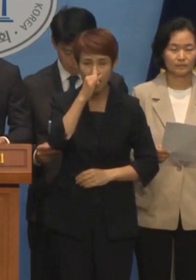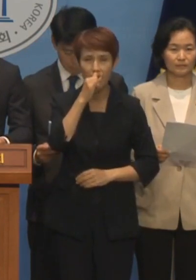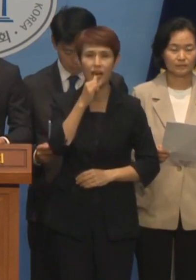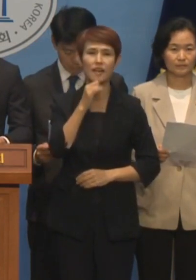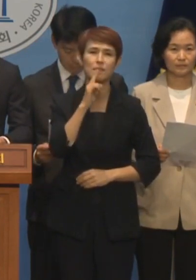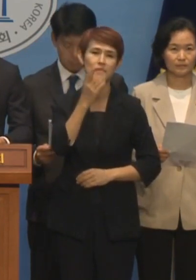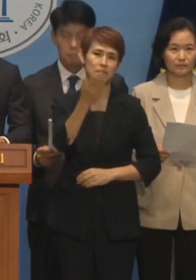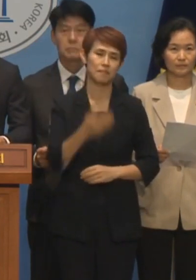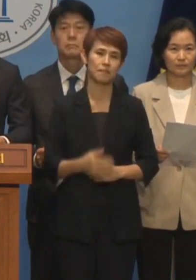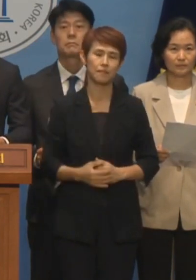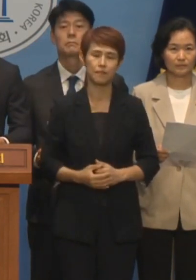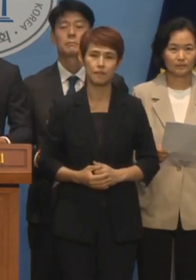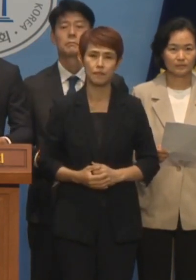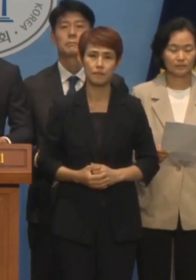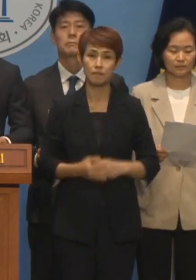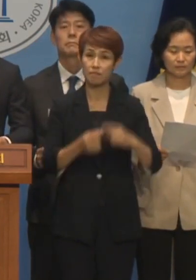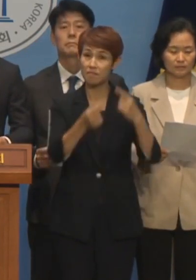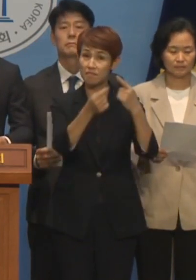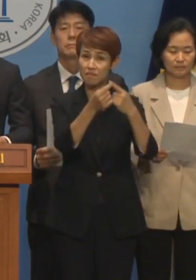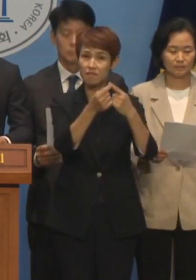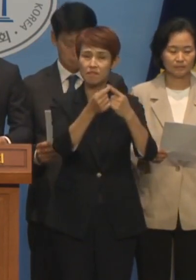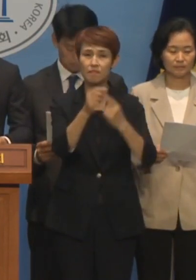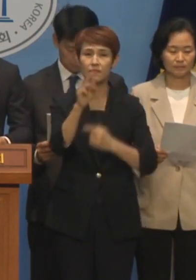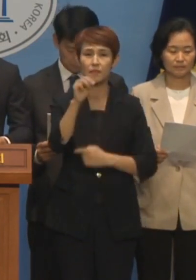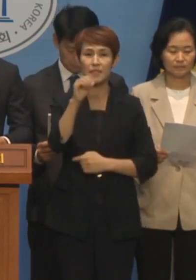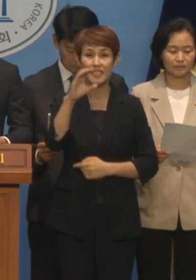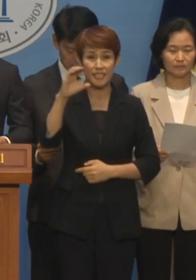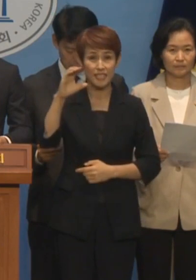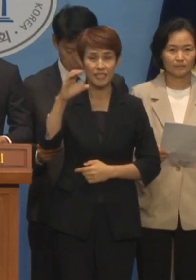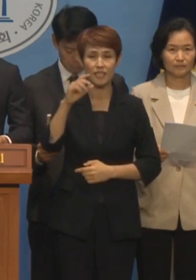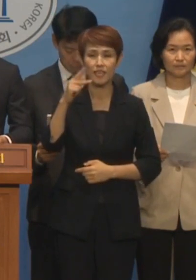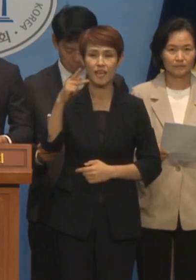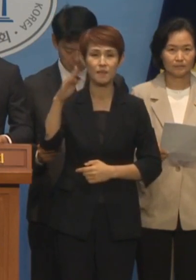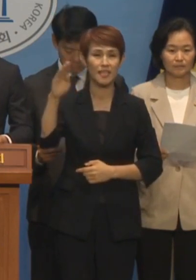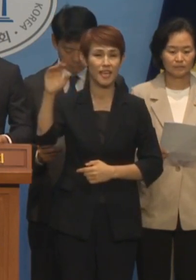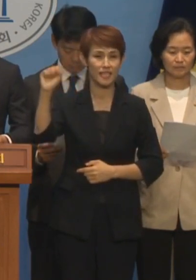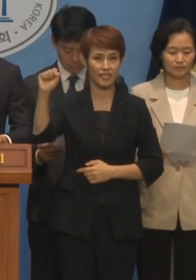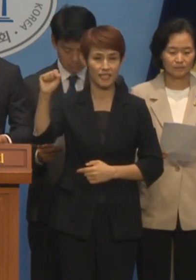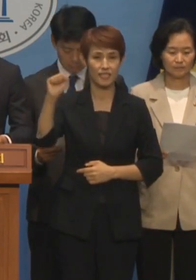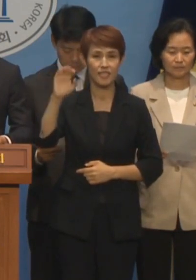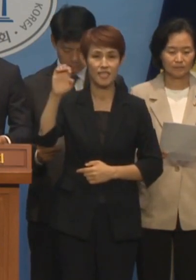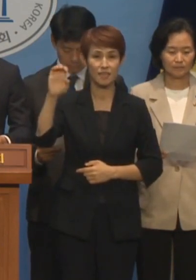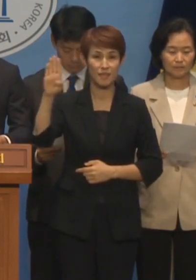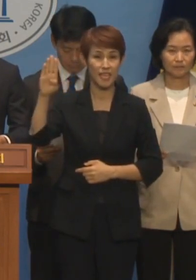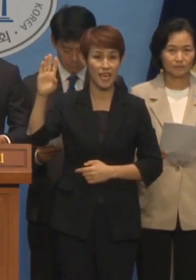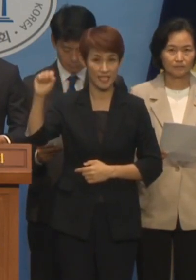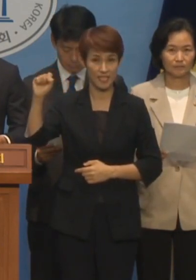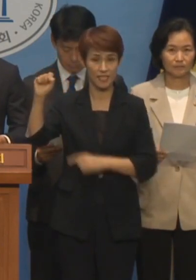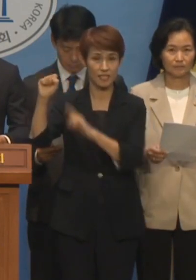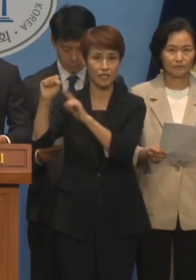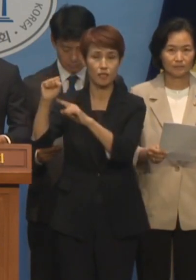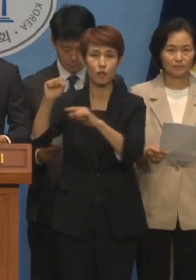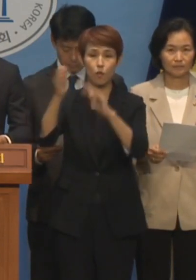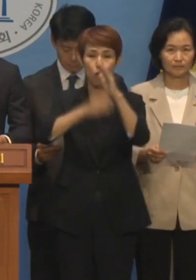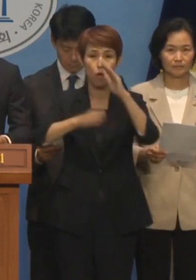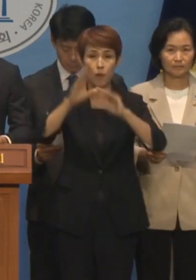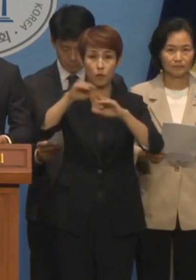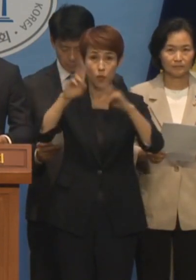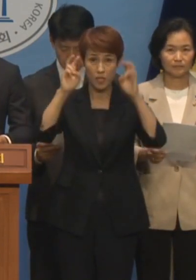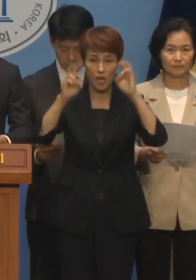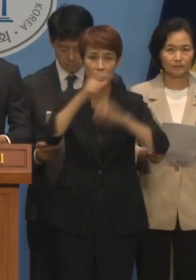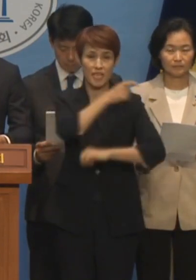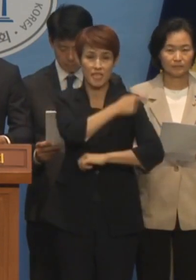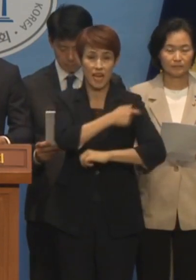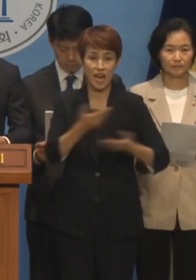지적하지 않을 수 없다. 첫째, MBC, KBS, EBS 등 공영방송사의 이사